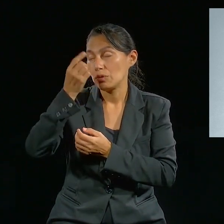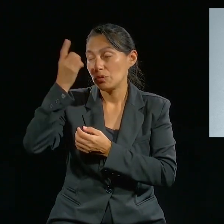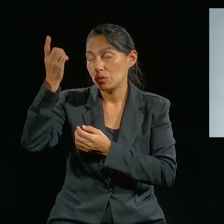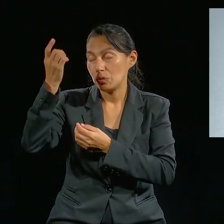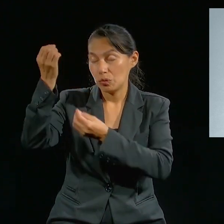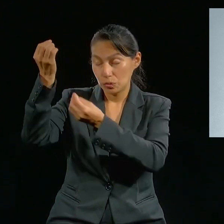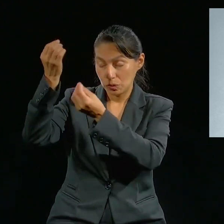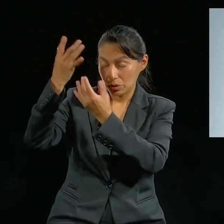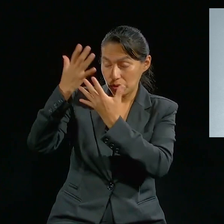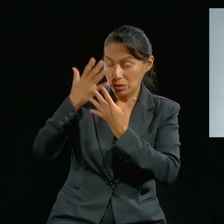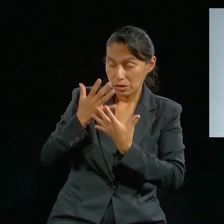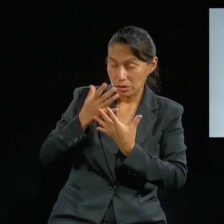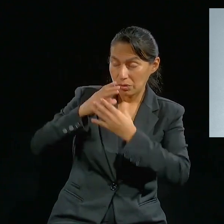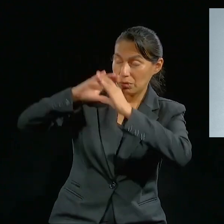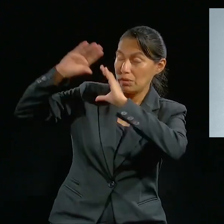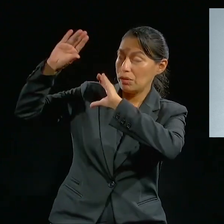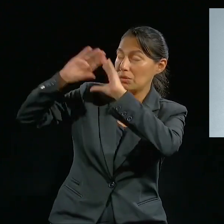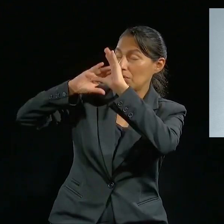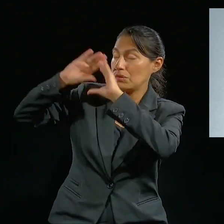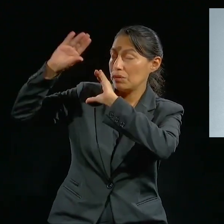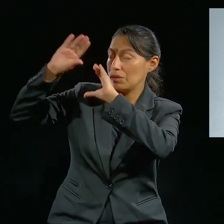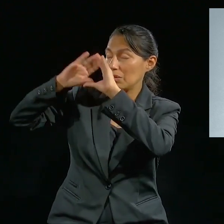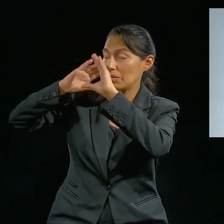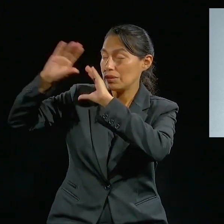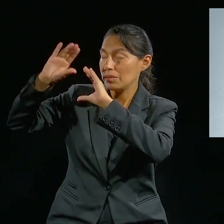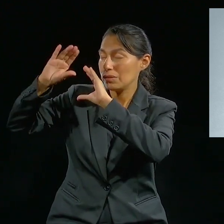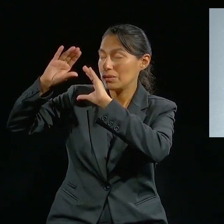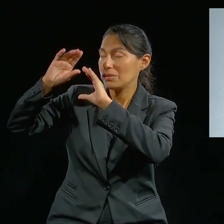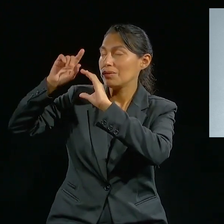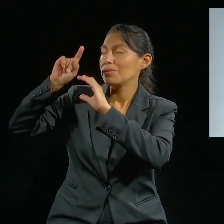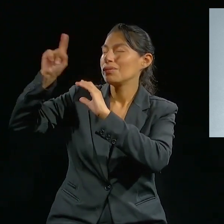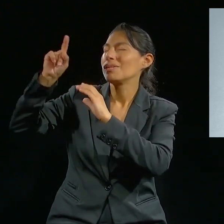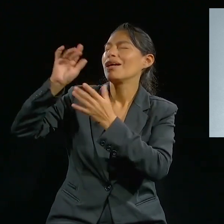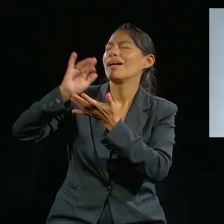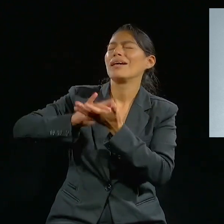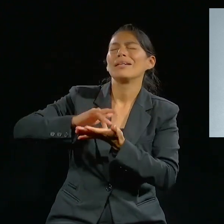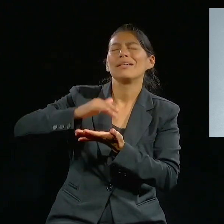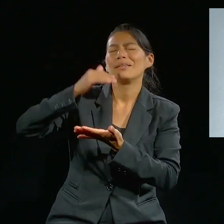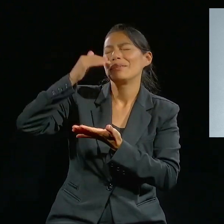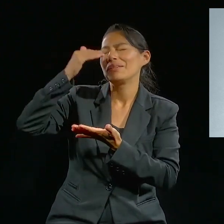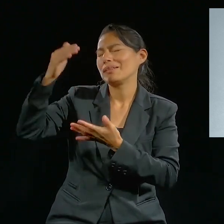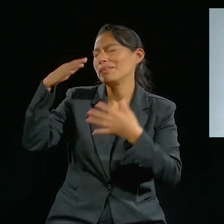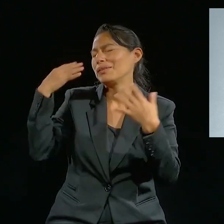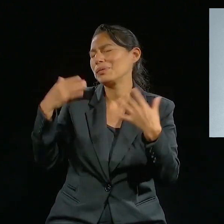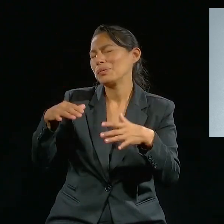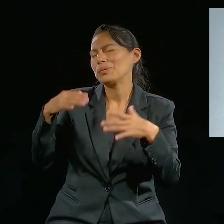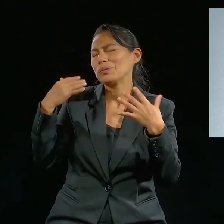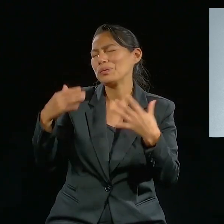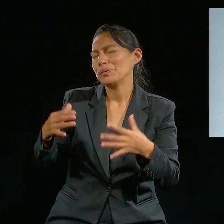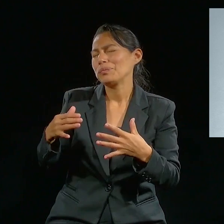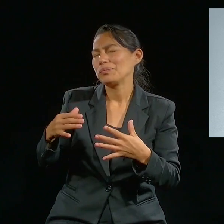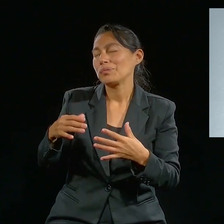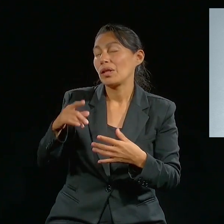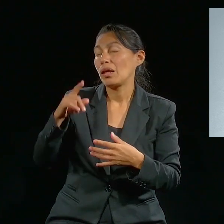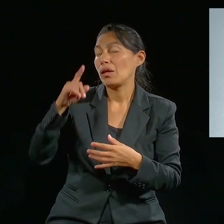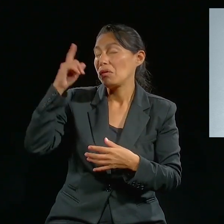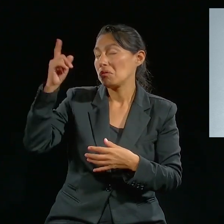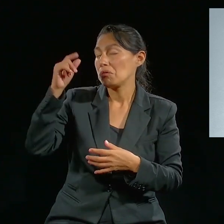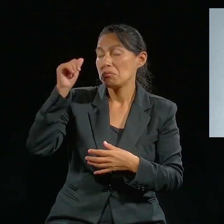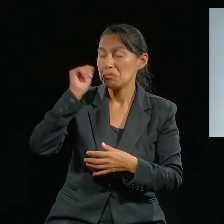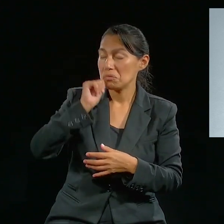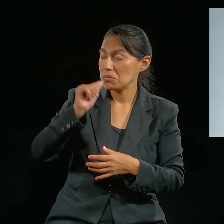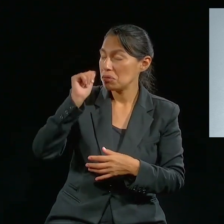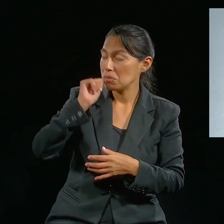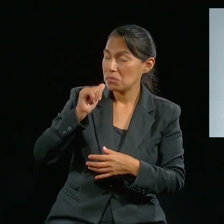el medio de comunicación señor contigo gracias padre porque en todo momento